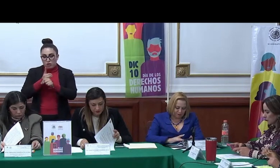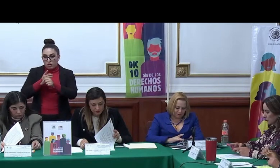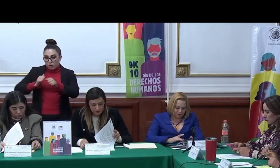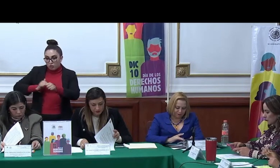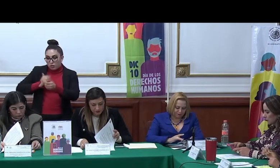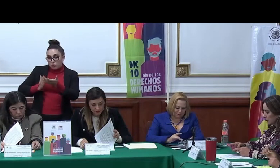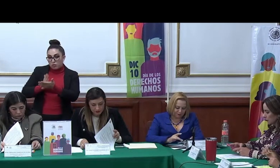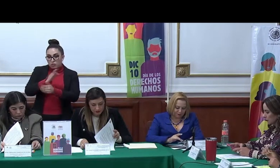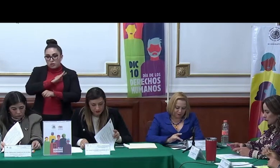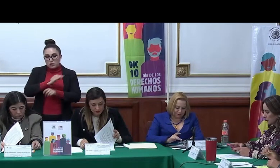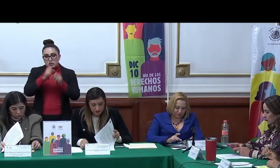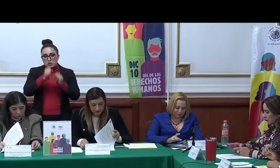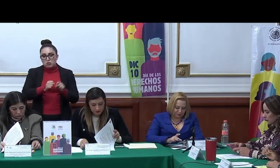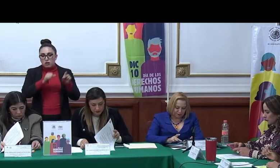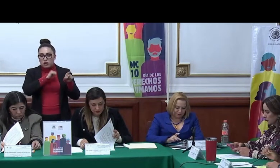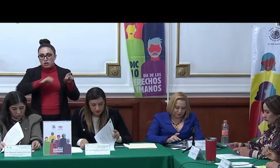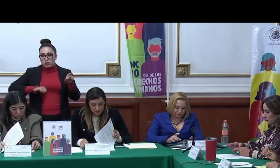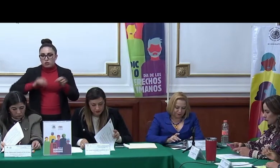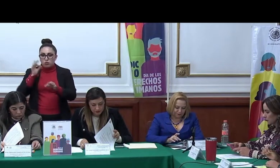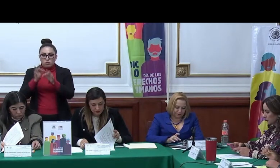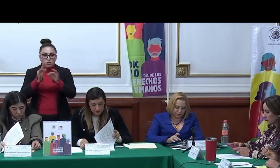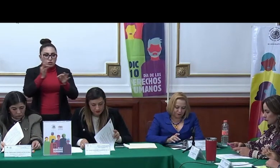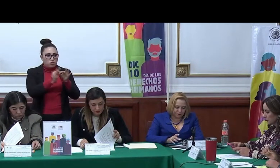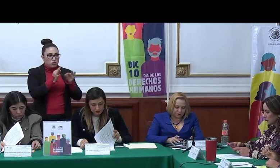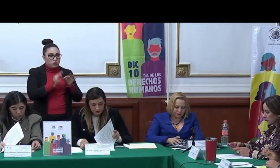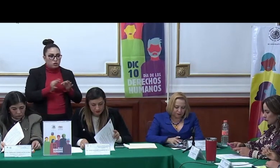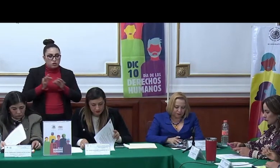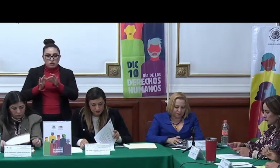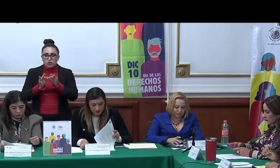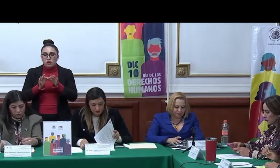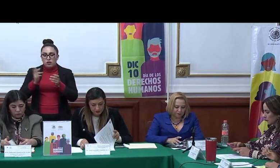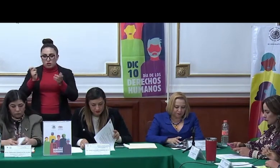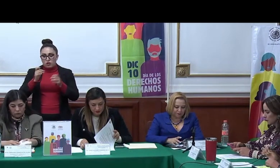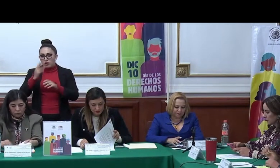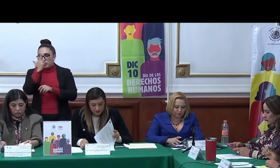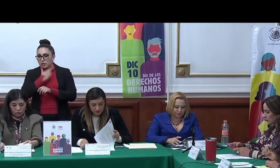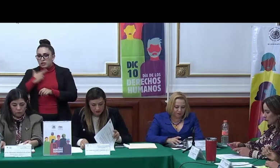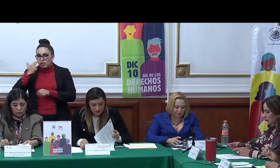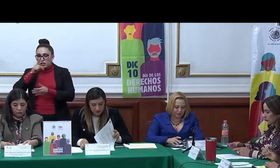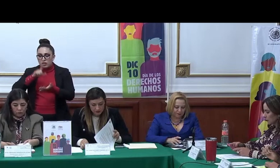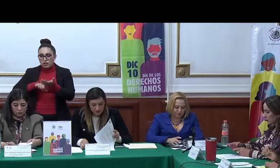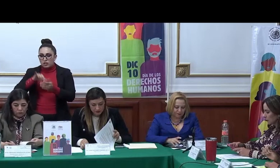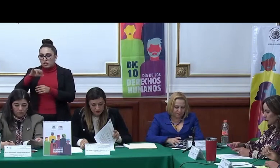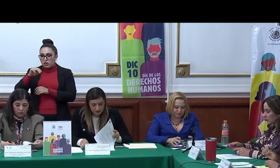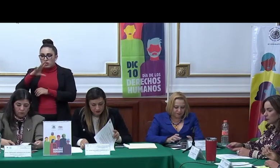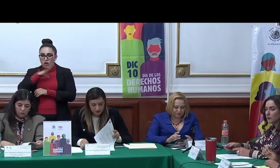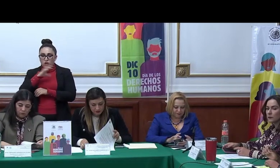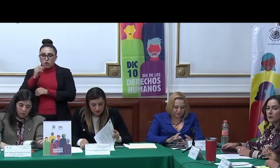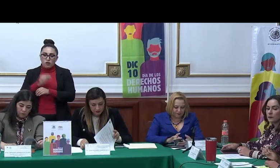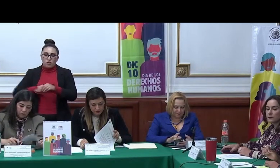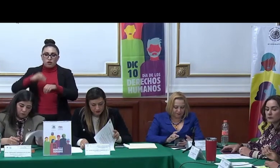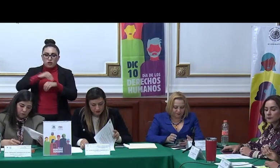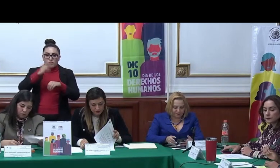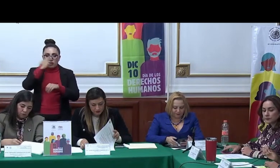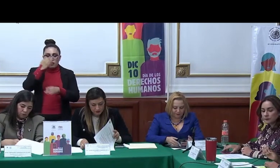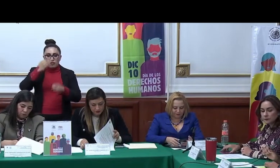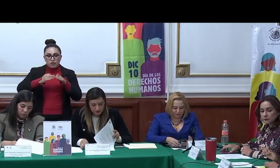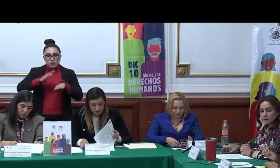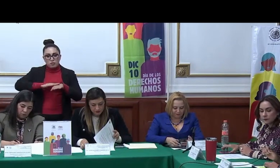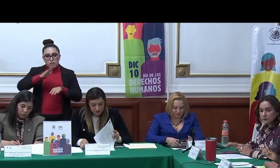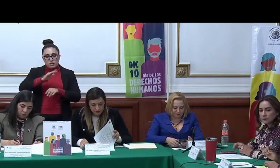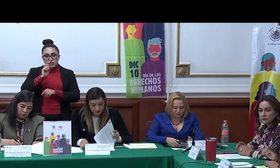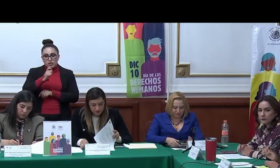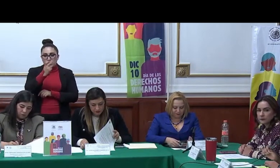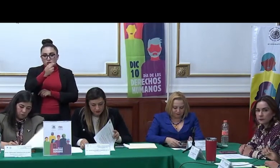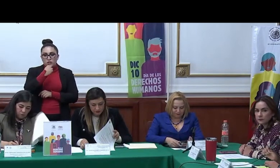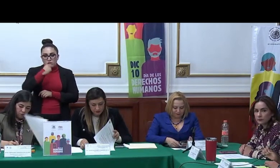alcaldías atenderán este llamado desde sus perspectivas, atribuciones, contribuyendo a